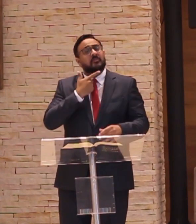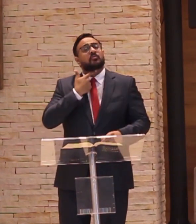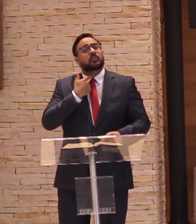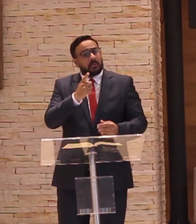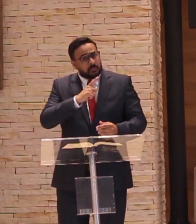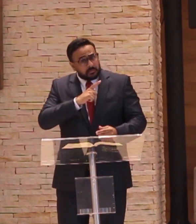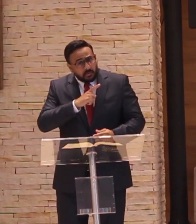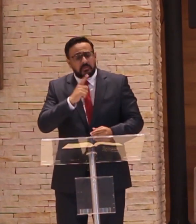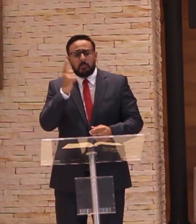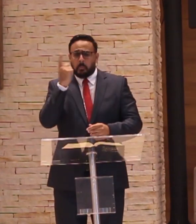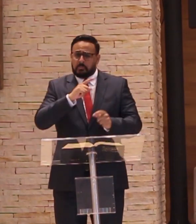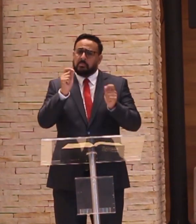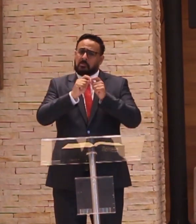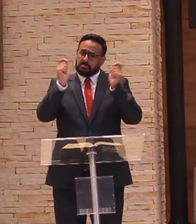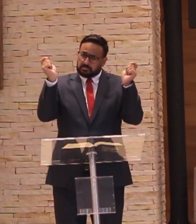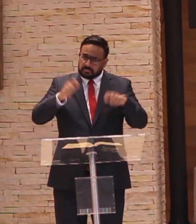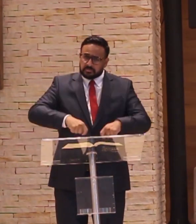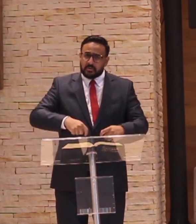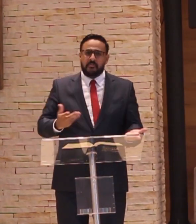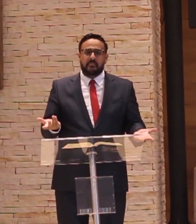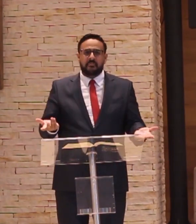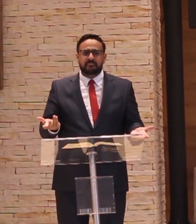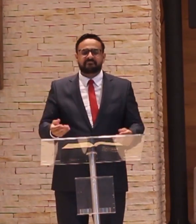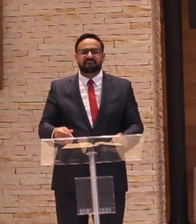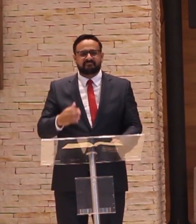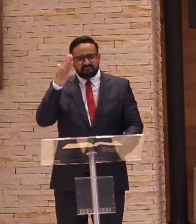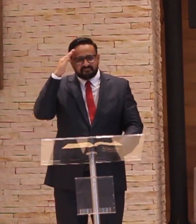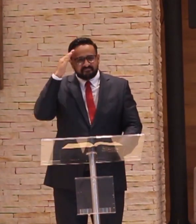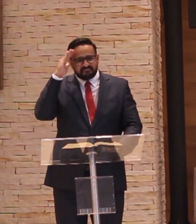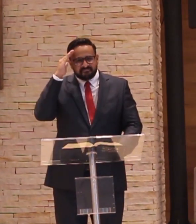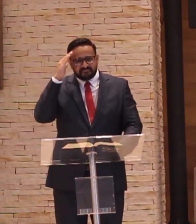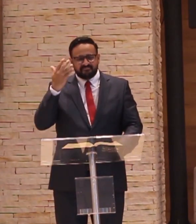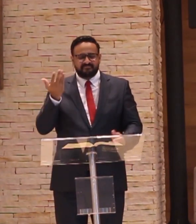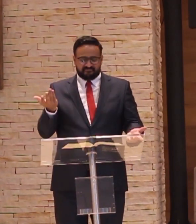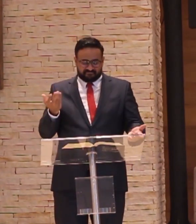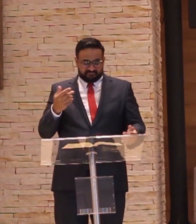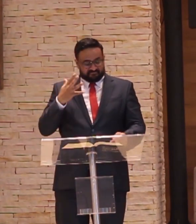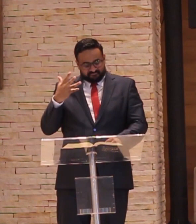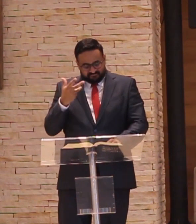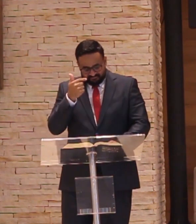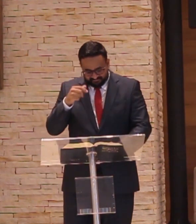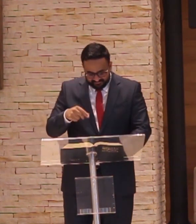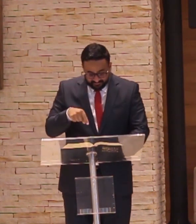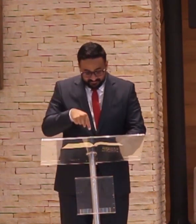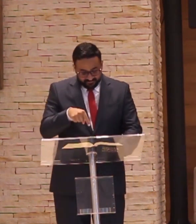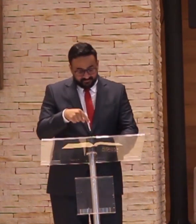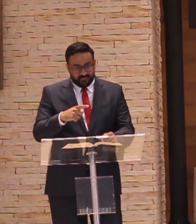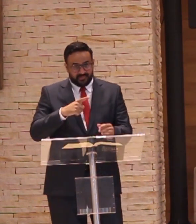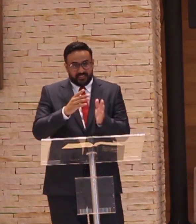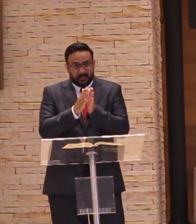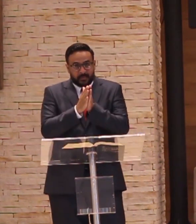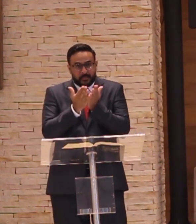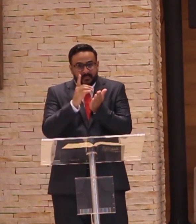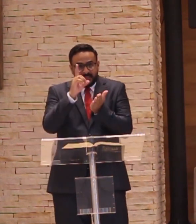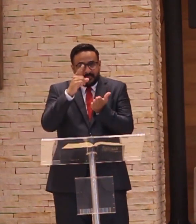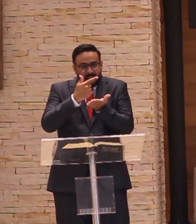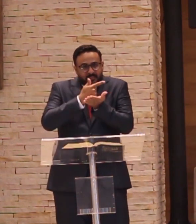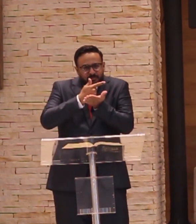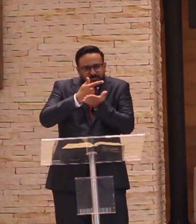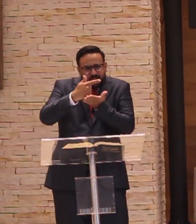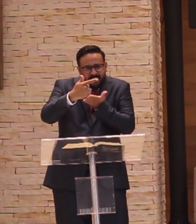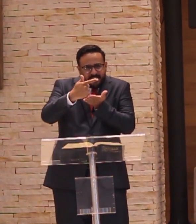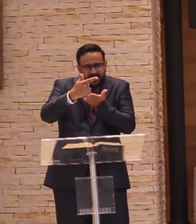impossíveis. Deus ele tem poder. Tudo que Deus faz é porque ele tem poder e ele tem condições. Que maravilhoso, não é